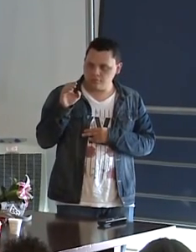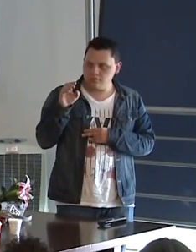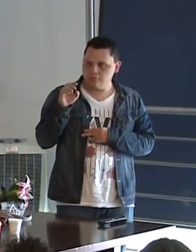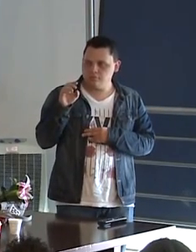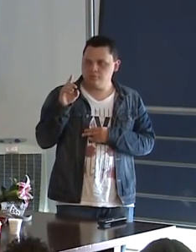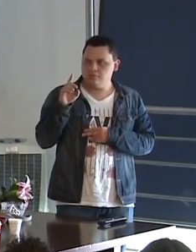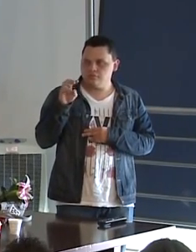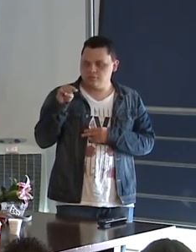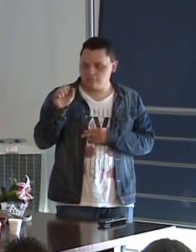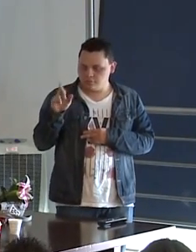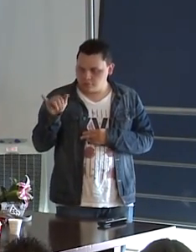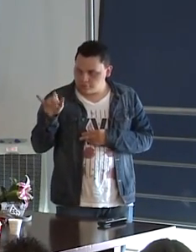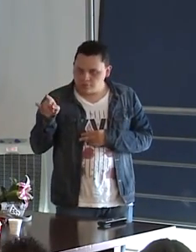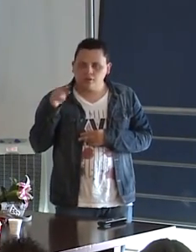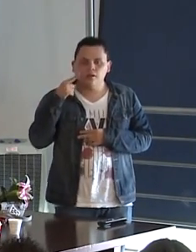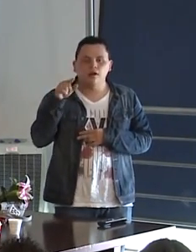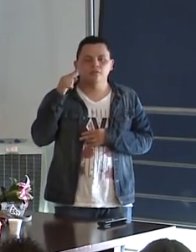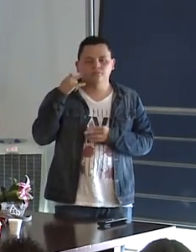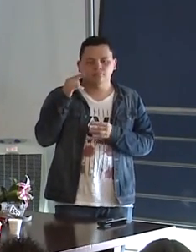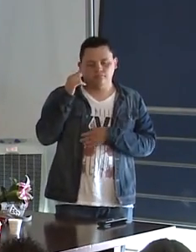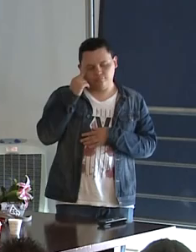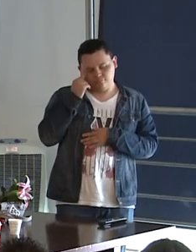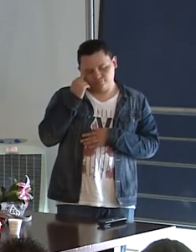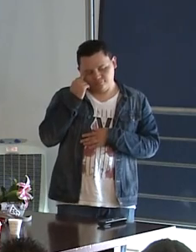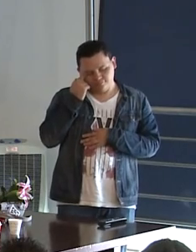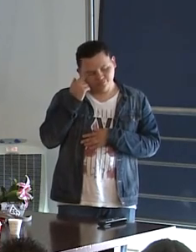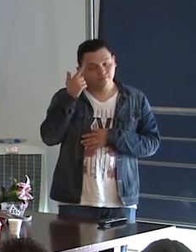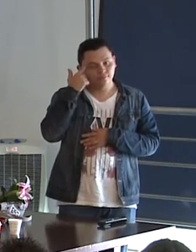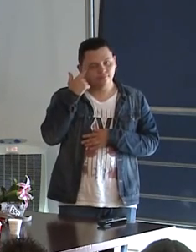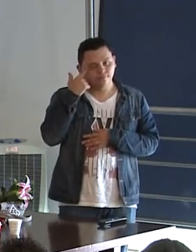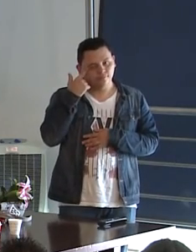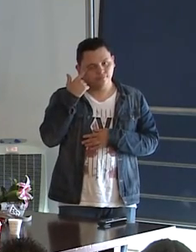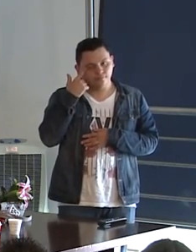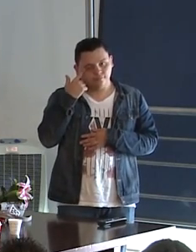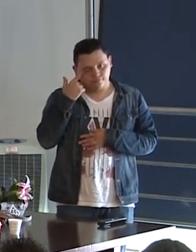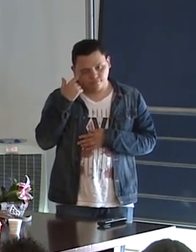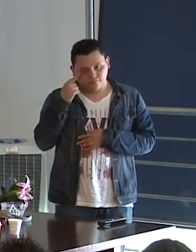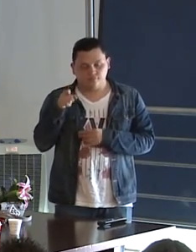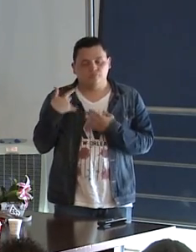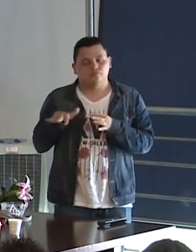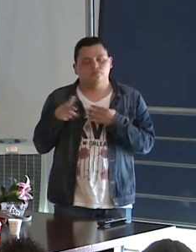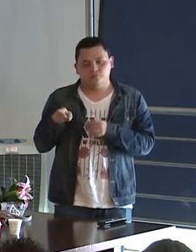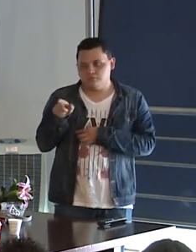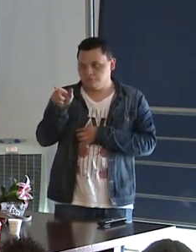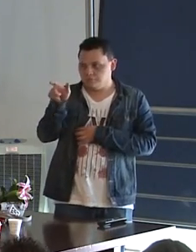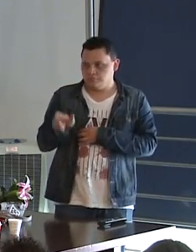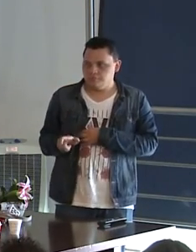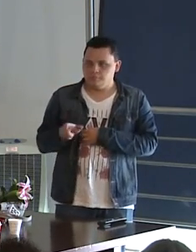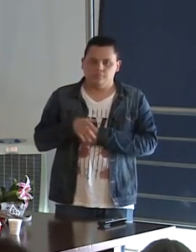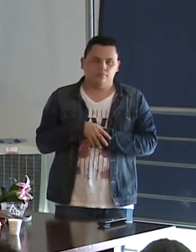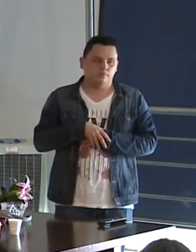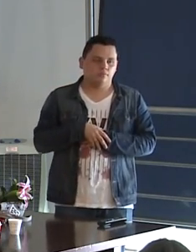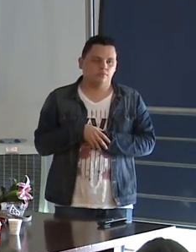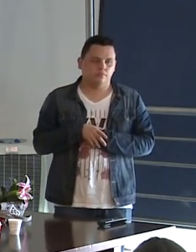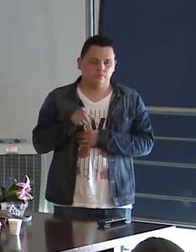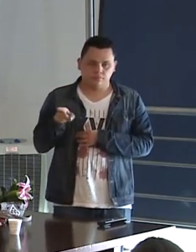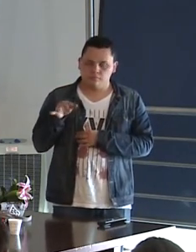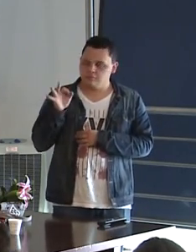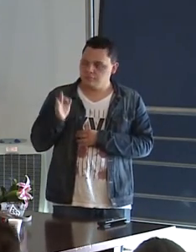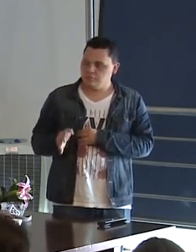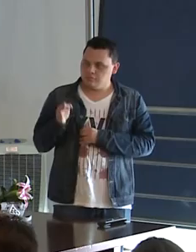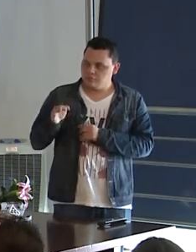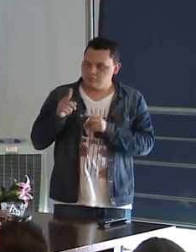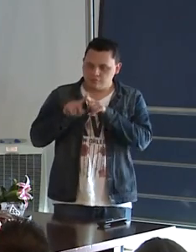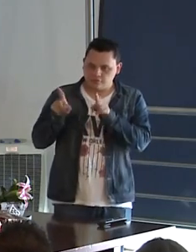Dairo, María Antonia misma, que sería en buena medida la persona que ha estado incluso